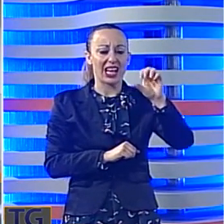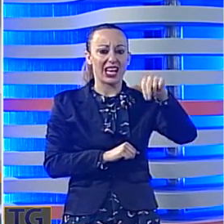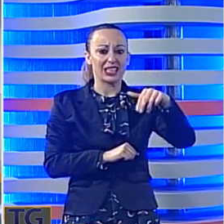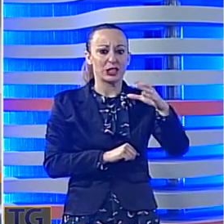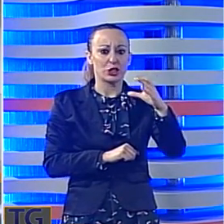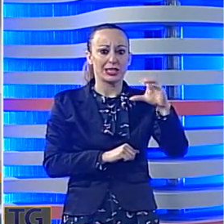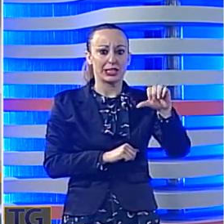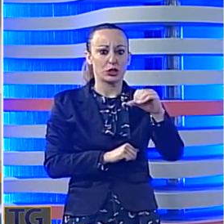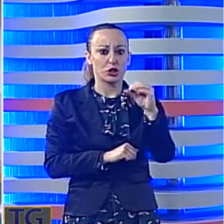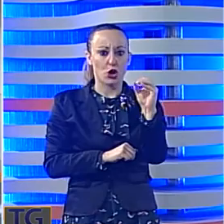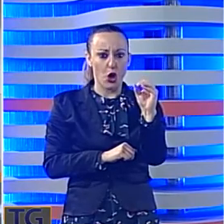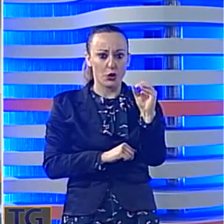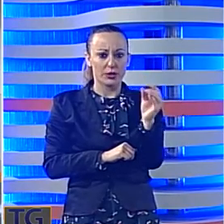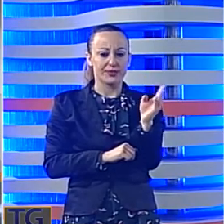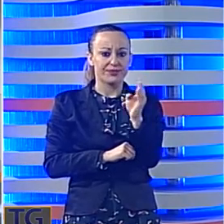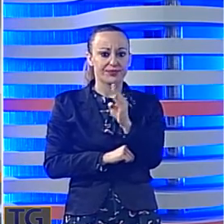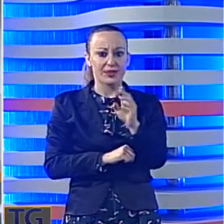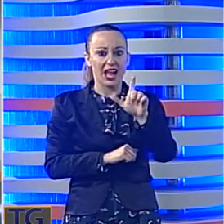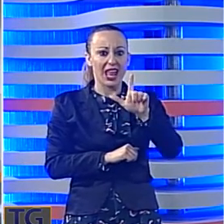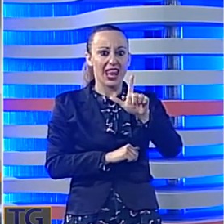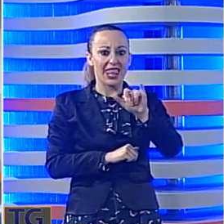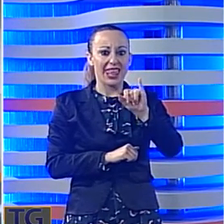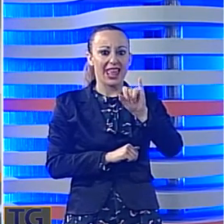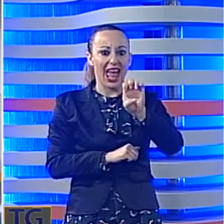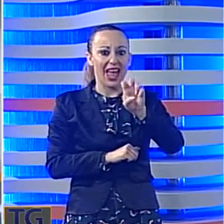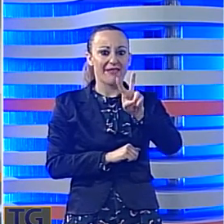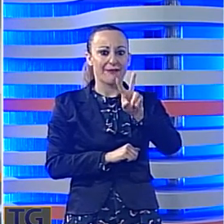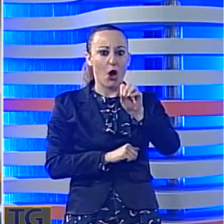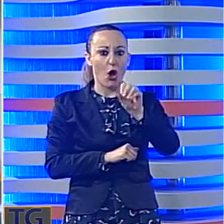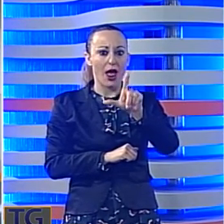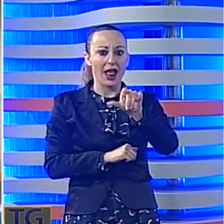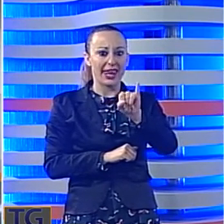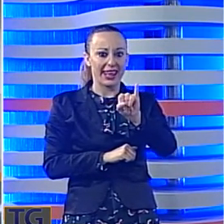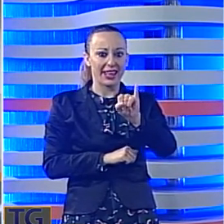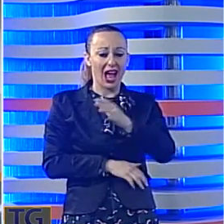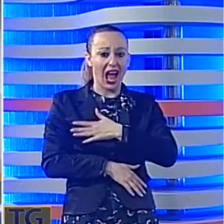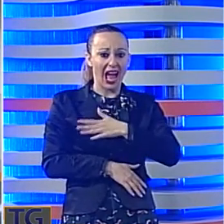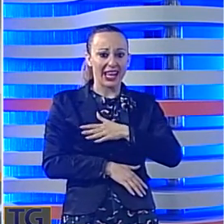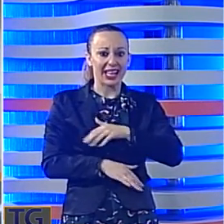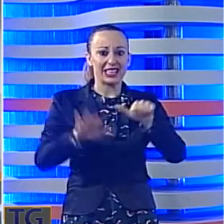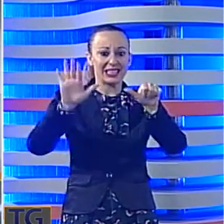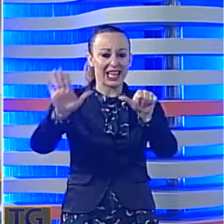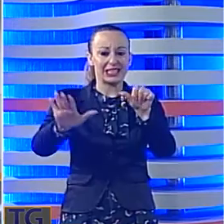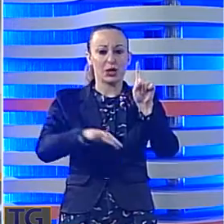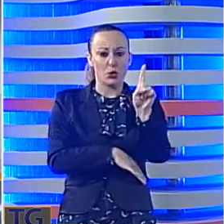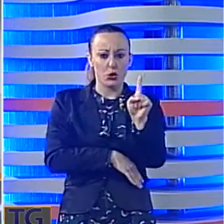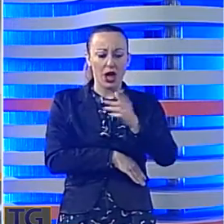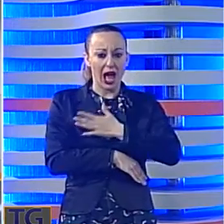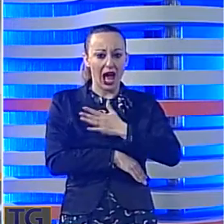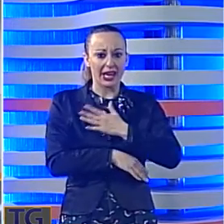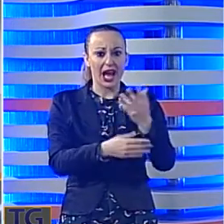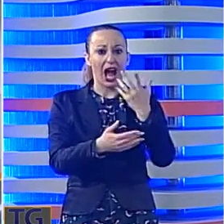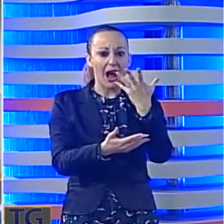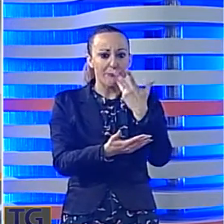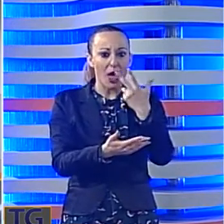proprietà del titolare di un'azienda edile. È accaduto nel centro storico di Favara, ci troviamo